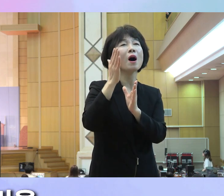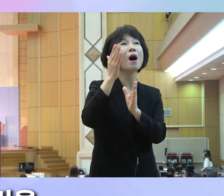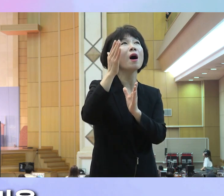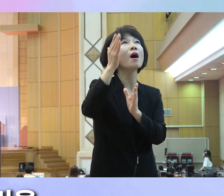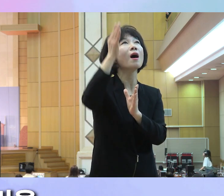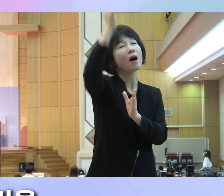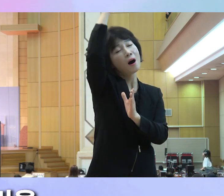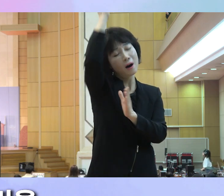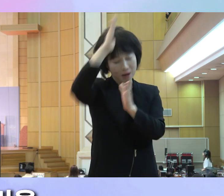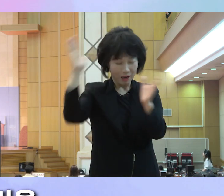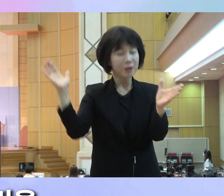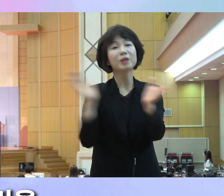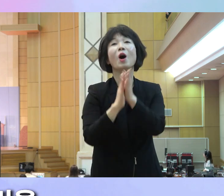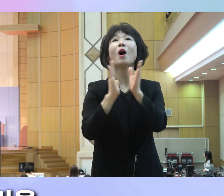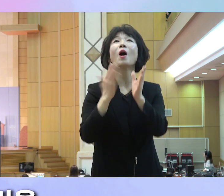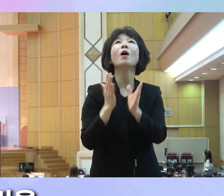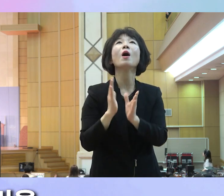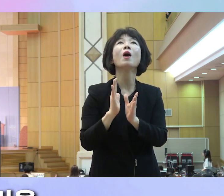영광